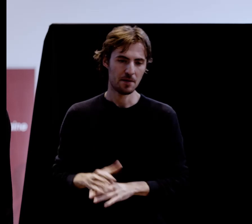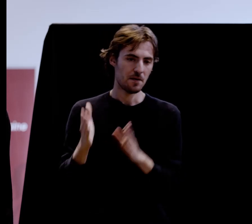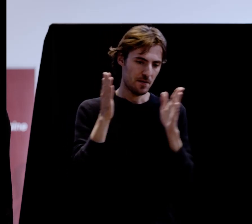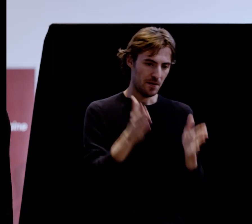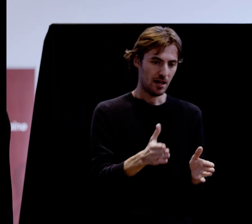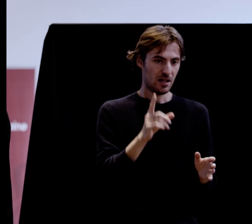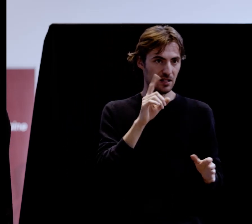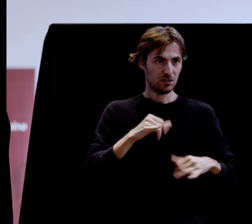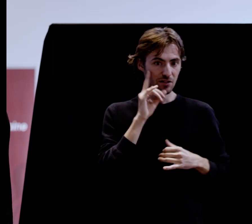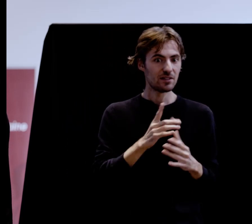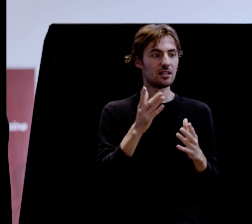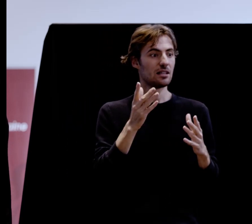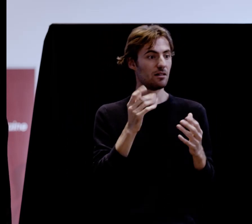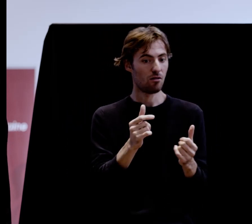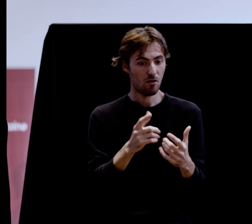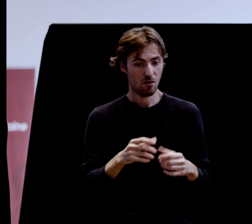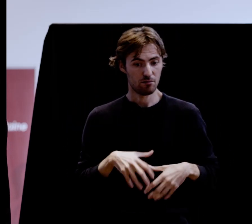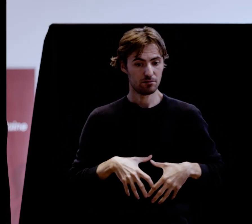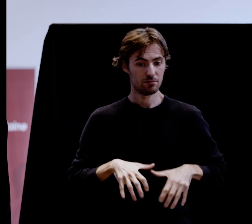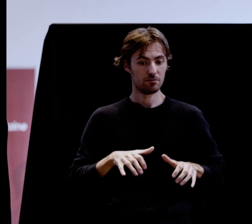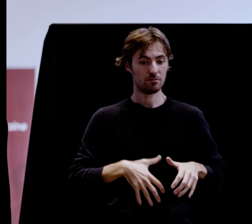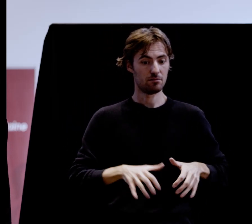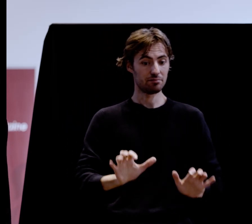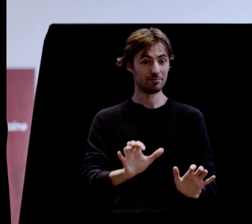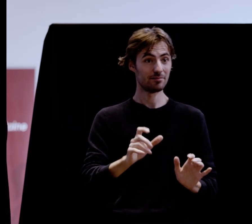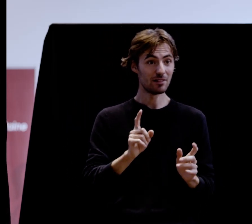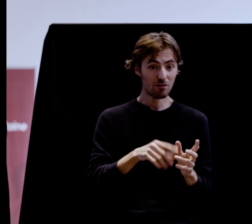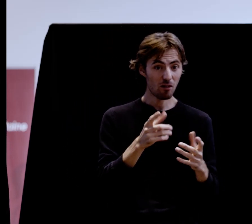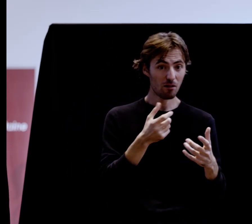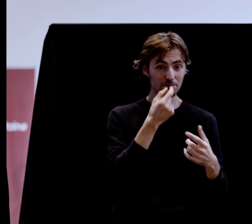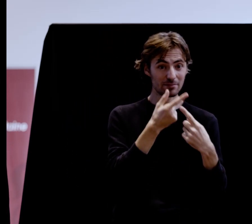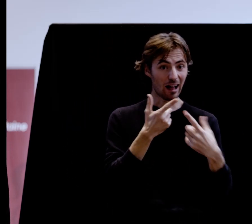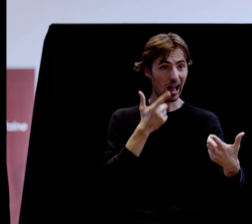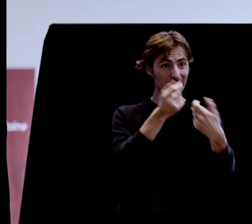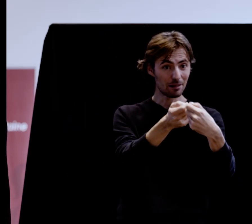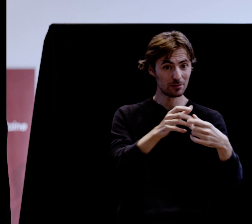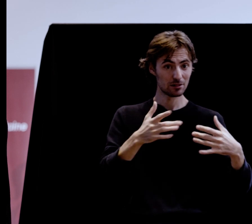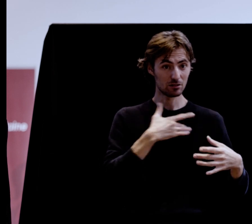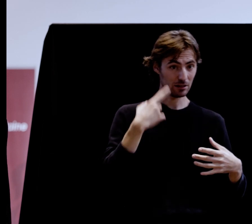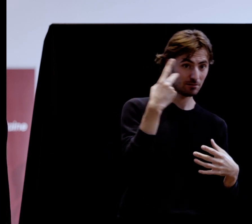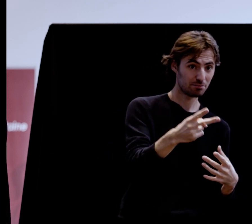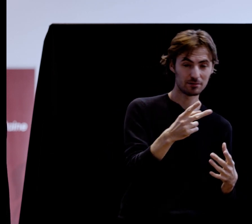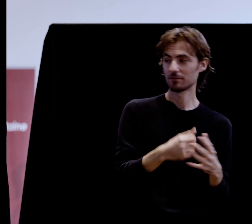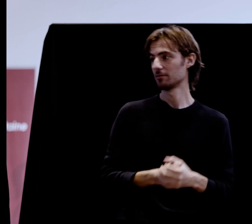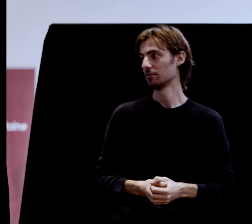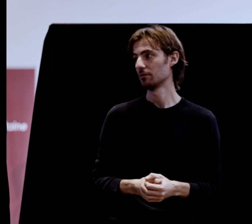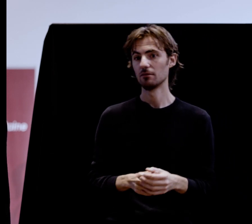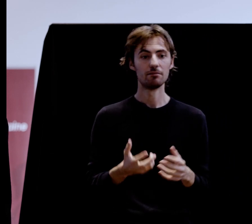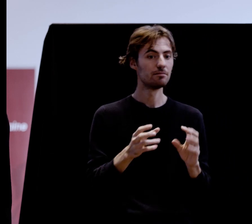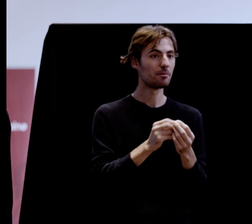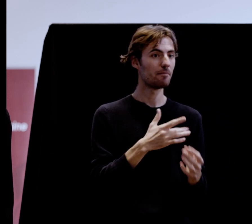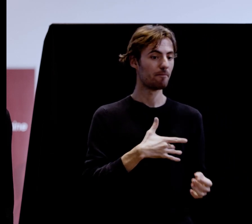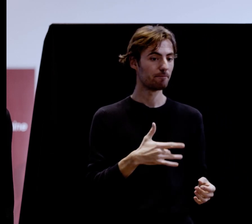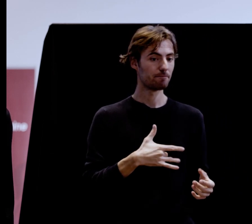Il faut une contraception qui soit compatible avec son état de santé. Je vous ai dit, les pathologies cardiaques, ça peut être une contre-indication, par